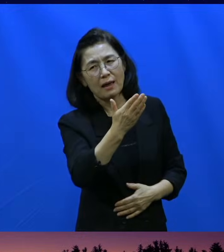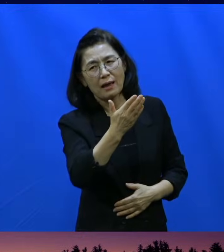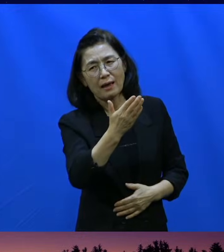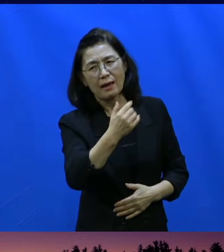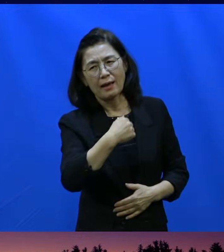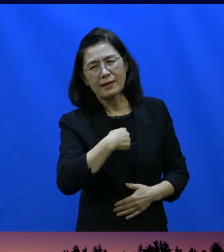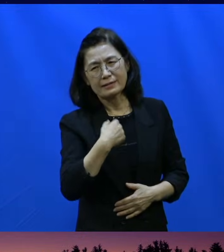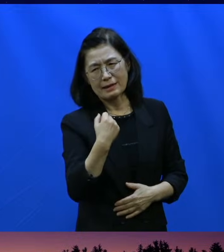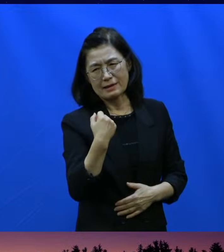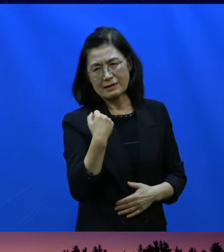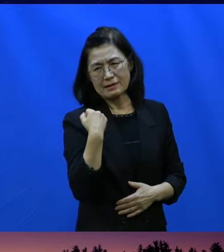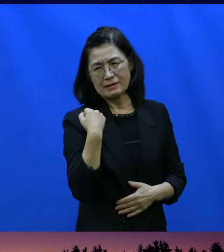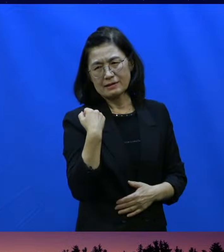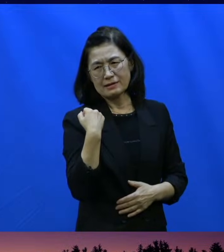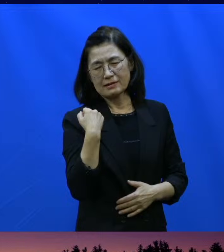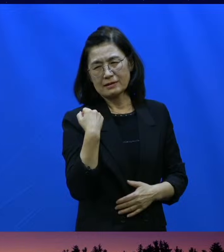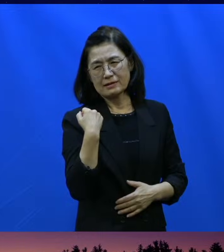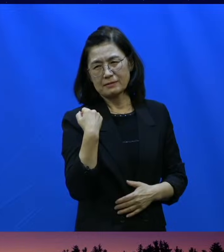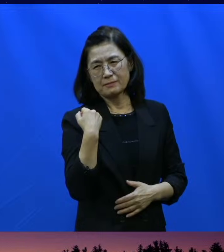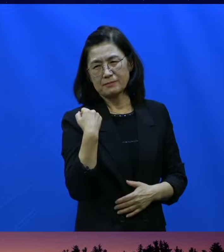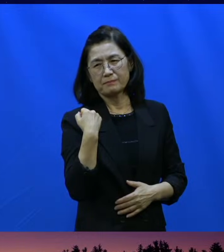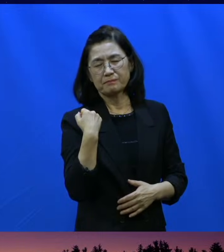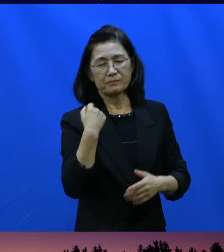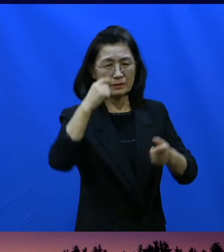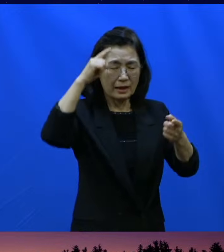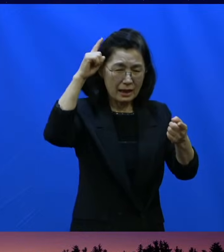할수록 하나님으로부터 멀어져 가는 거예요.